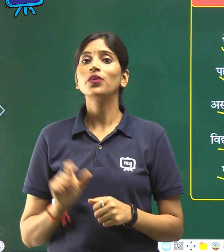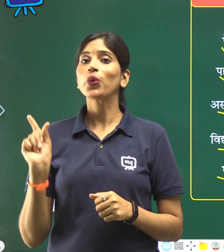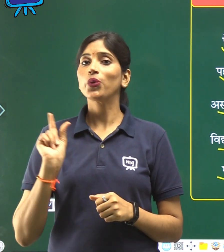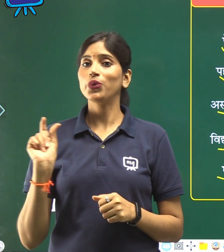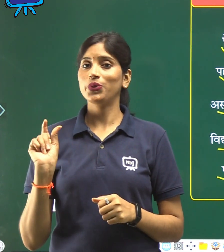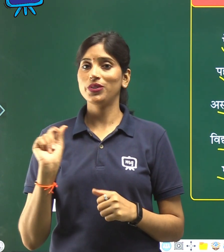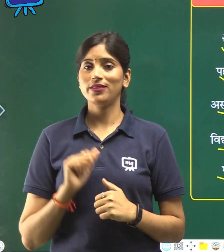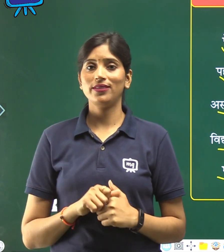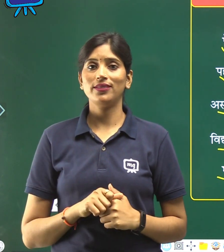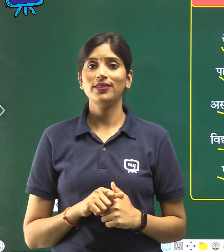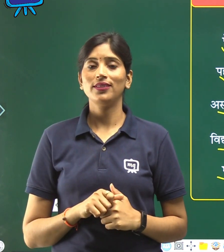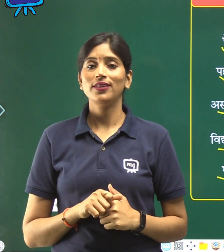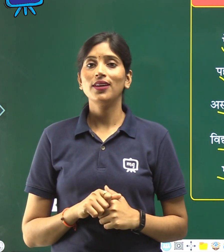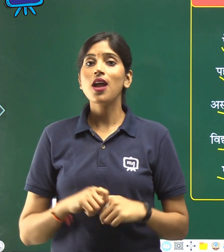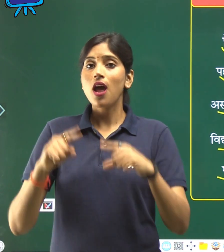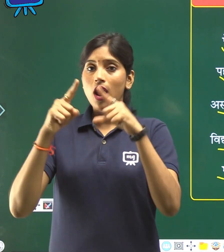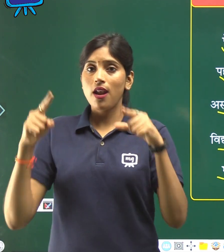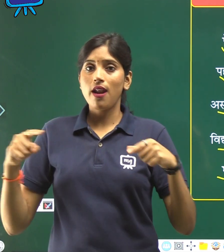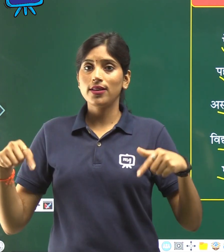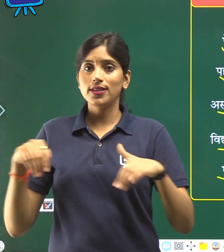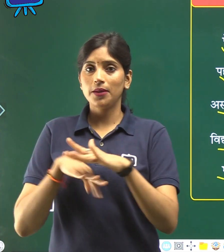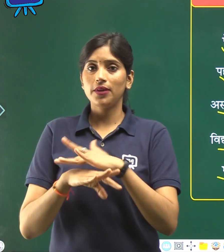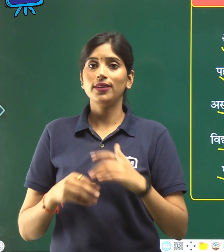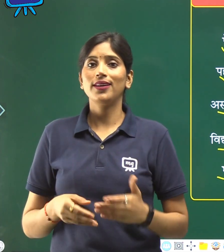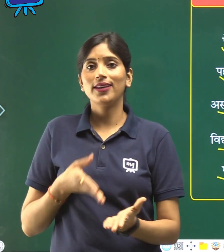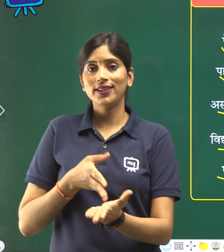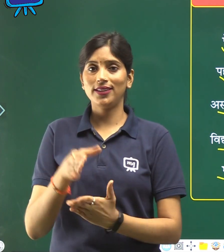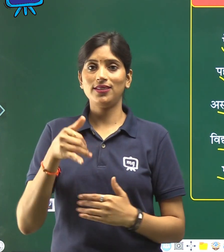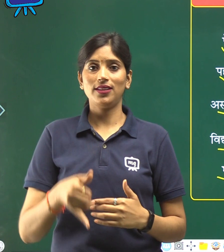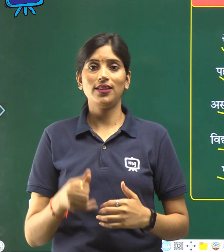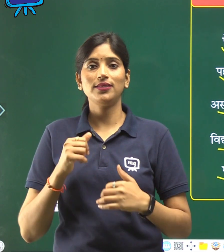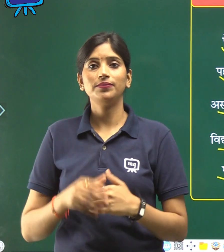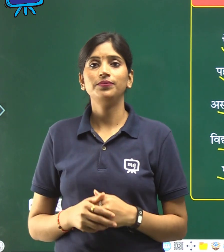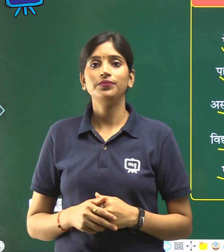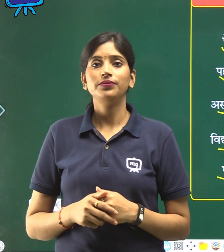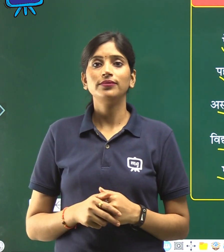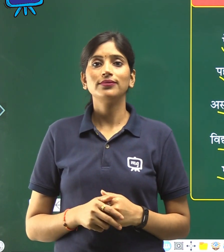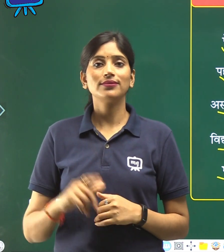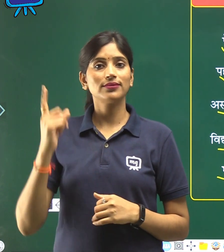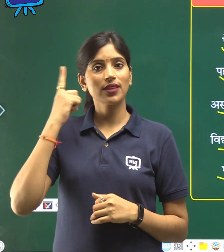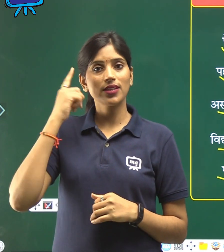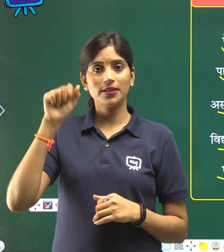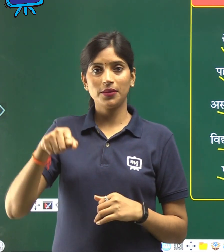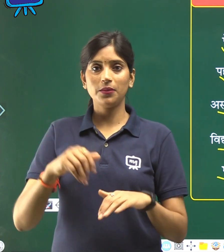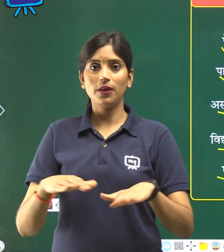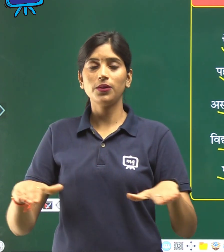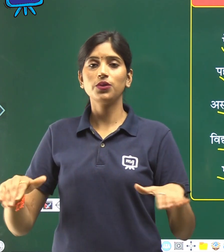उपयोग नक्शे में किया जाता है। समझ में आया